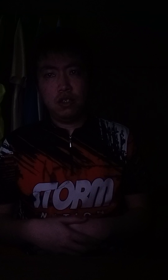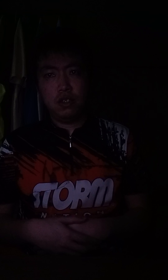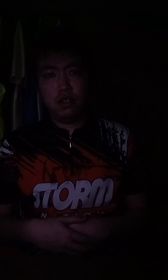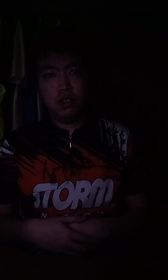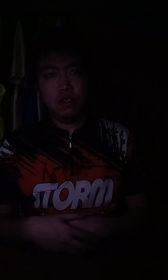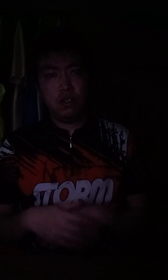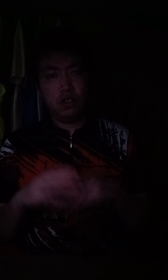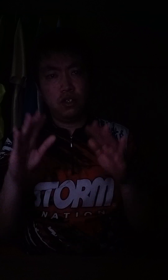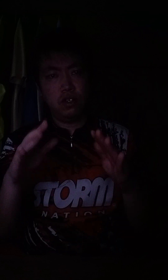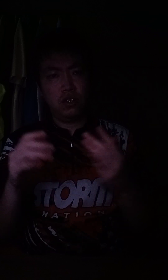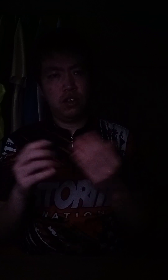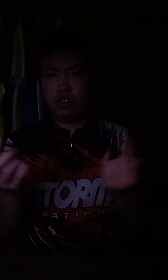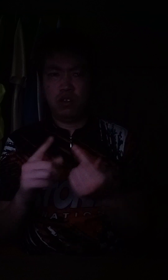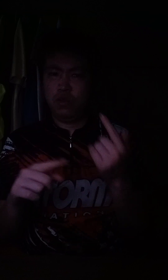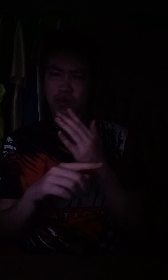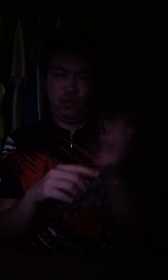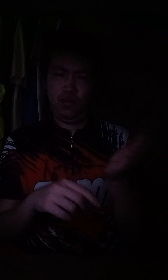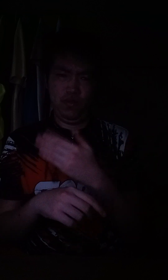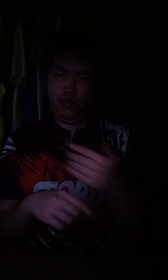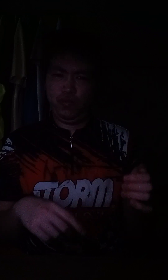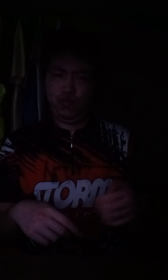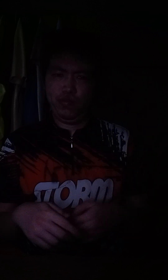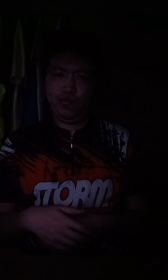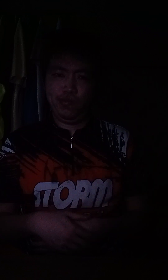야를 못 챙겨. 아침에.